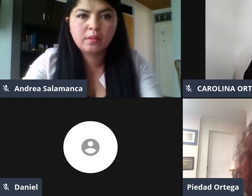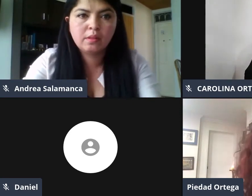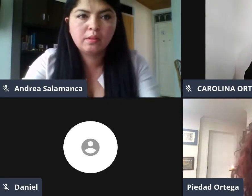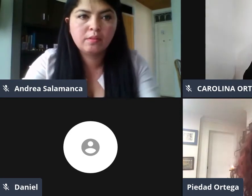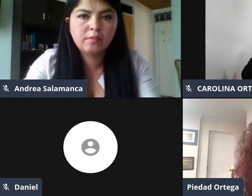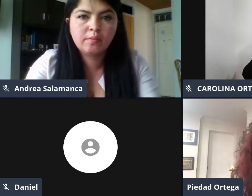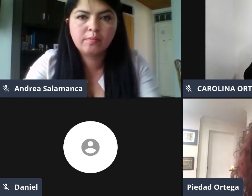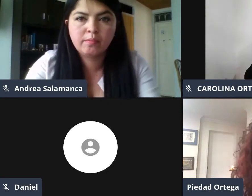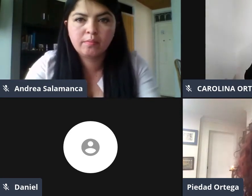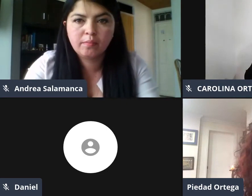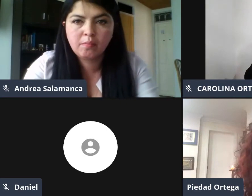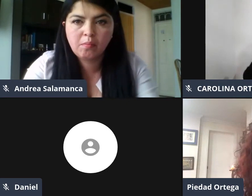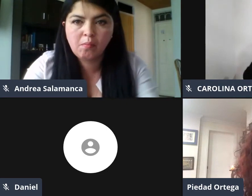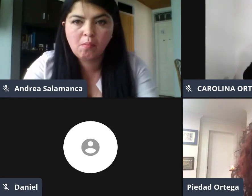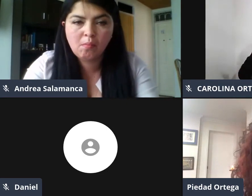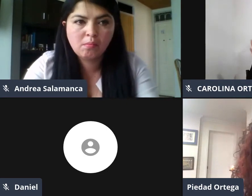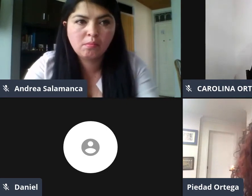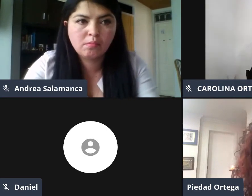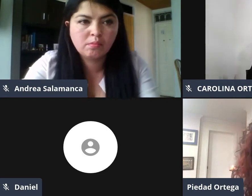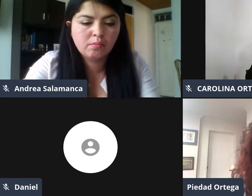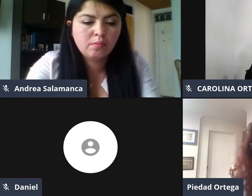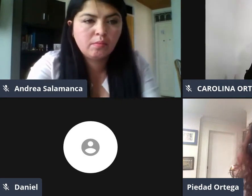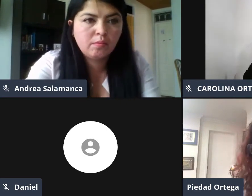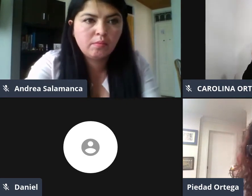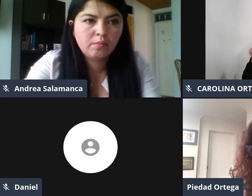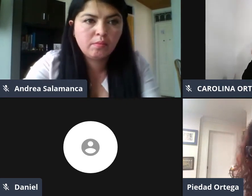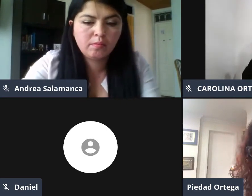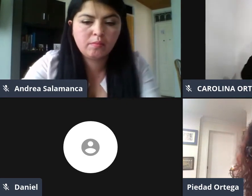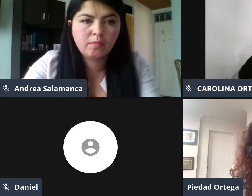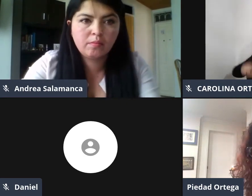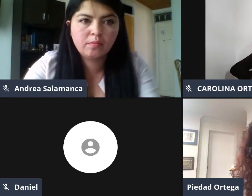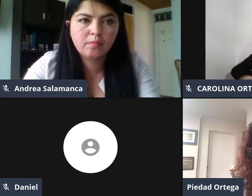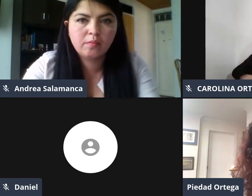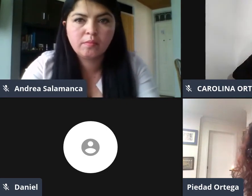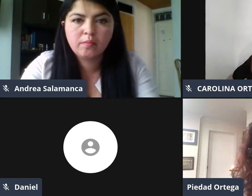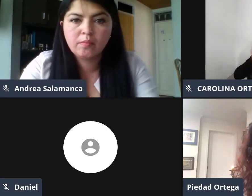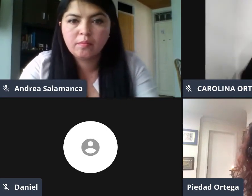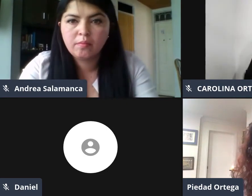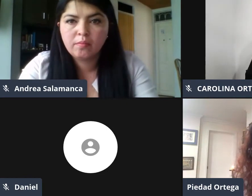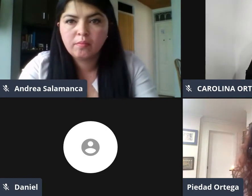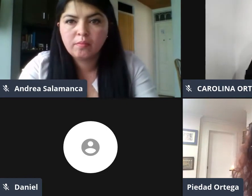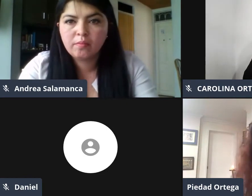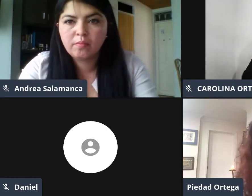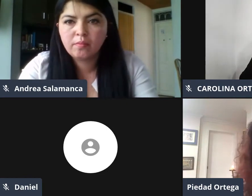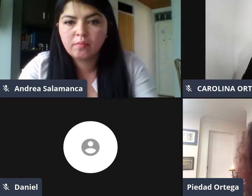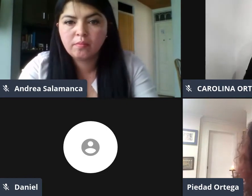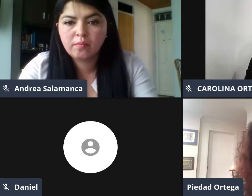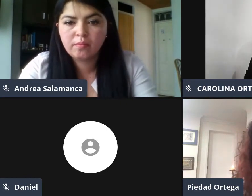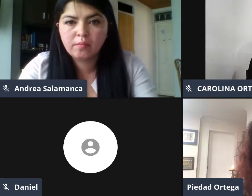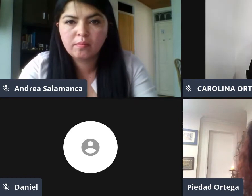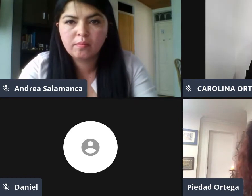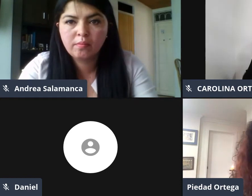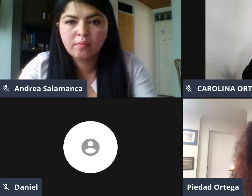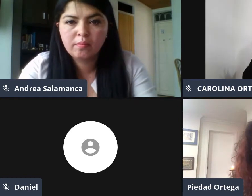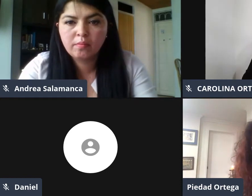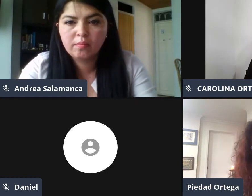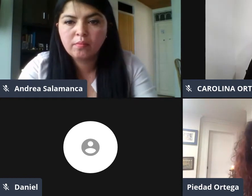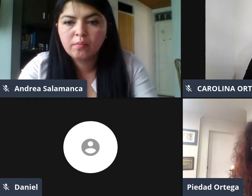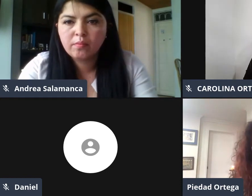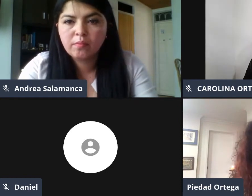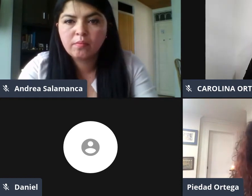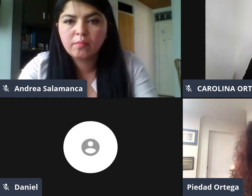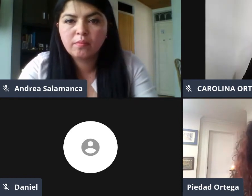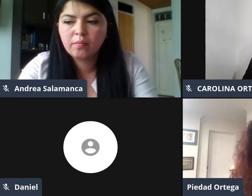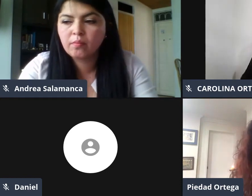Torres, coordinadora del programa de la especialización, al profesor Helbert Joachí, coordinador